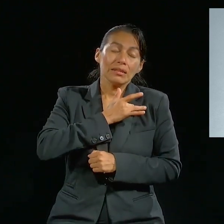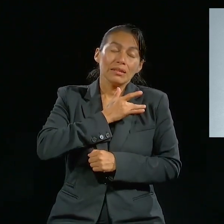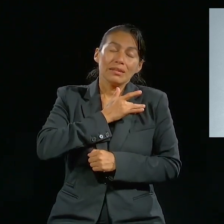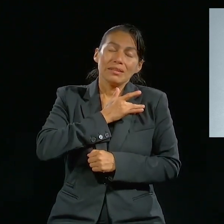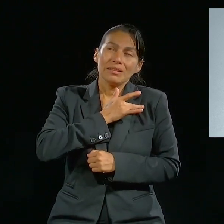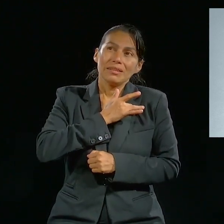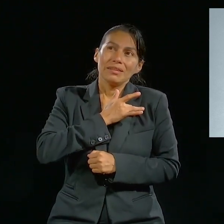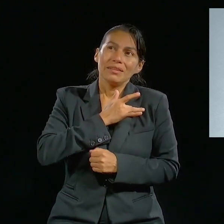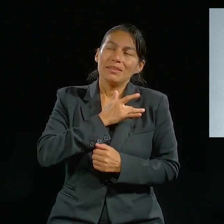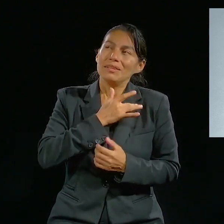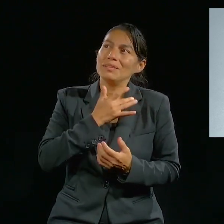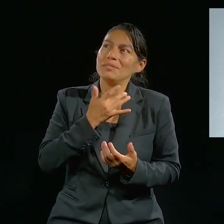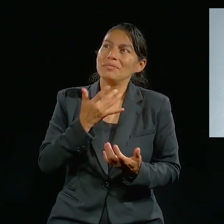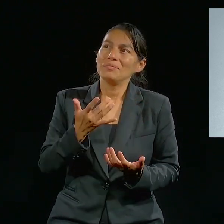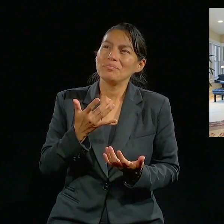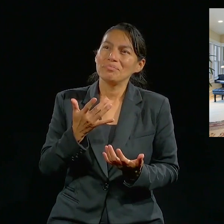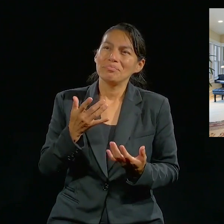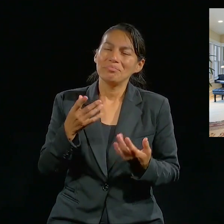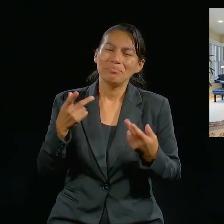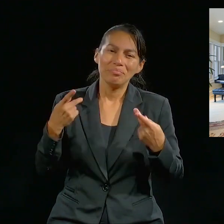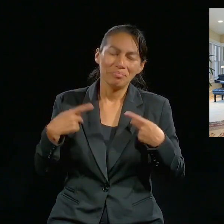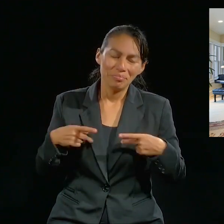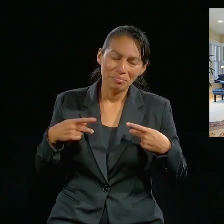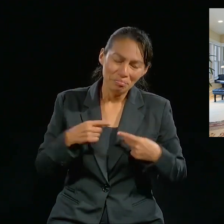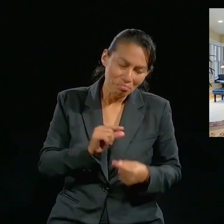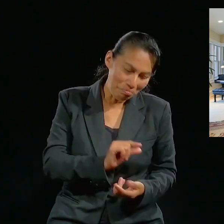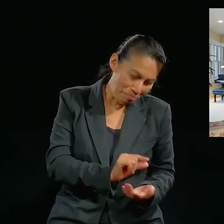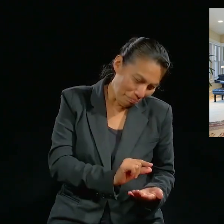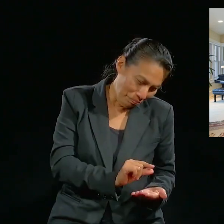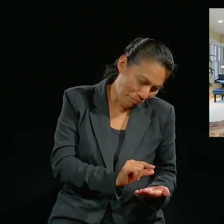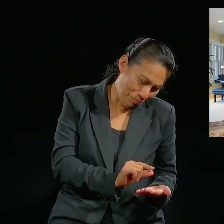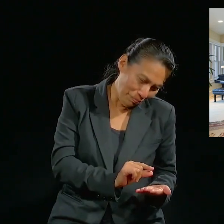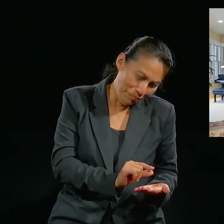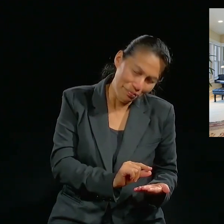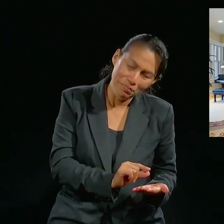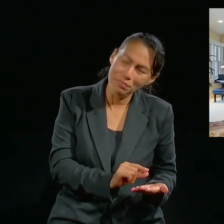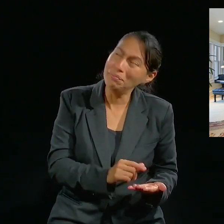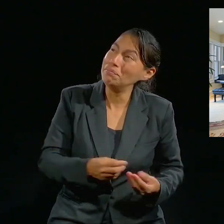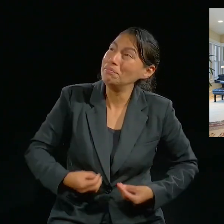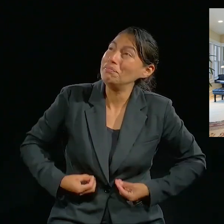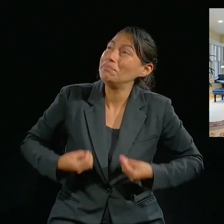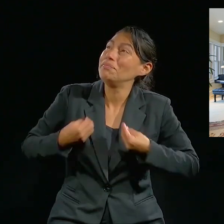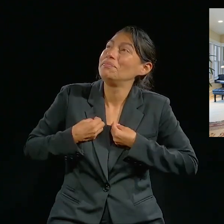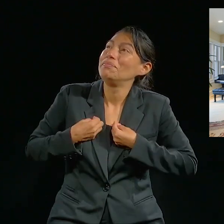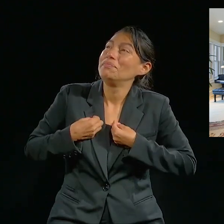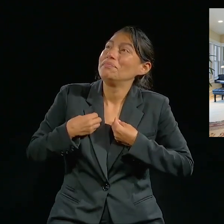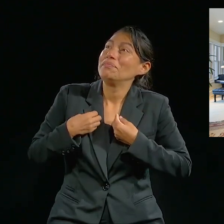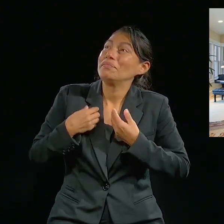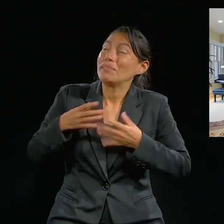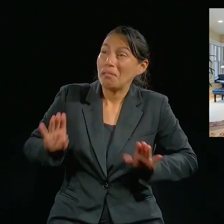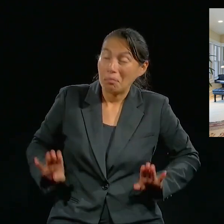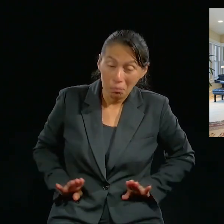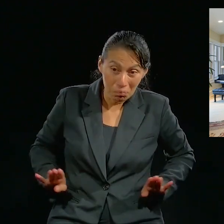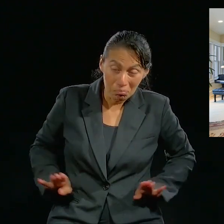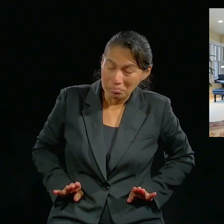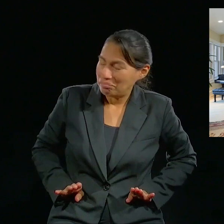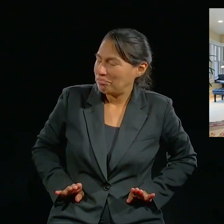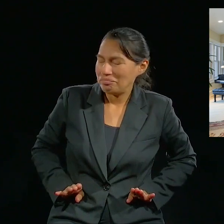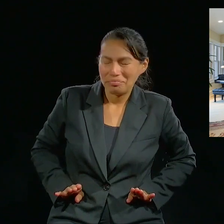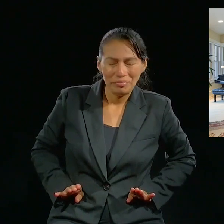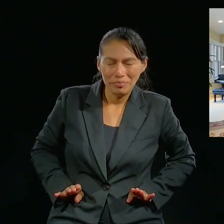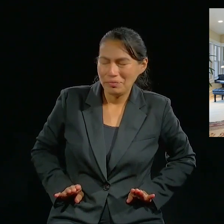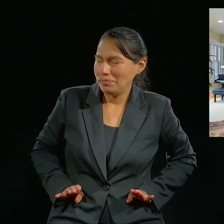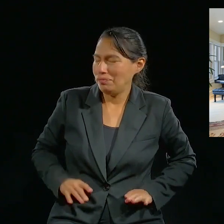pastor como alguien que como un humano que no es digno de la vida porque somos humanos porque